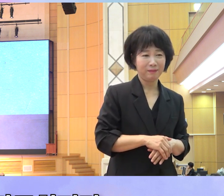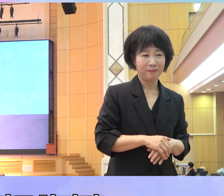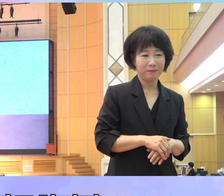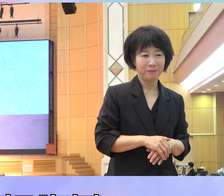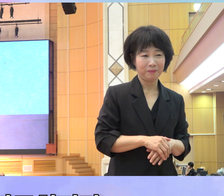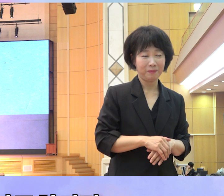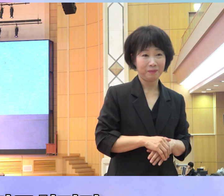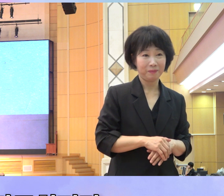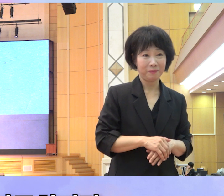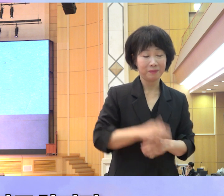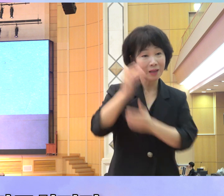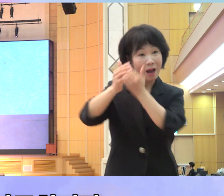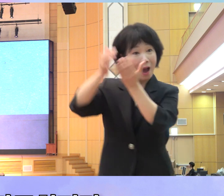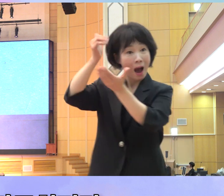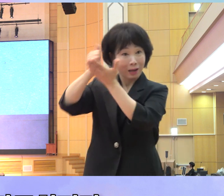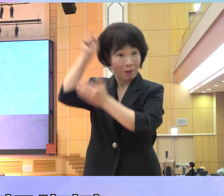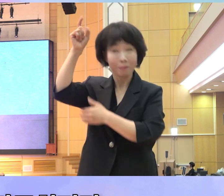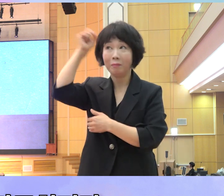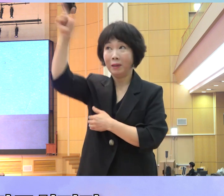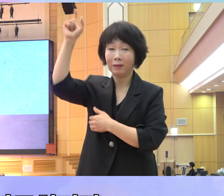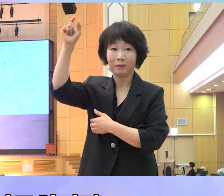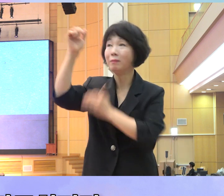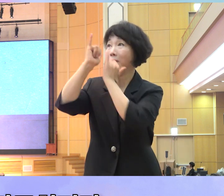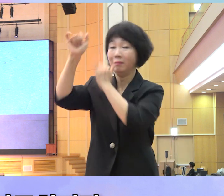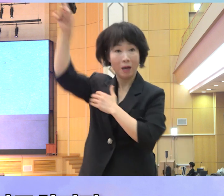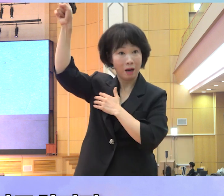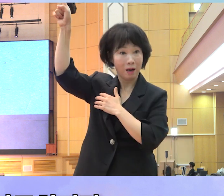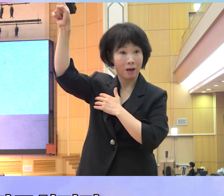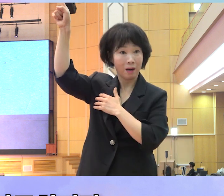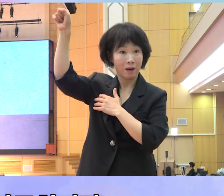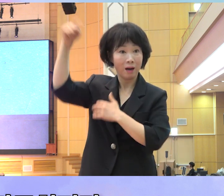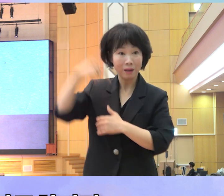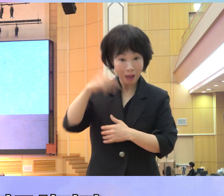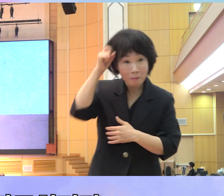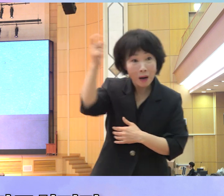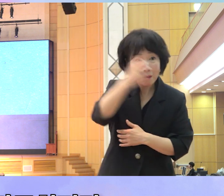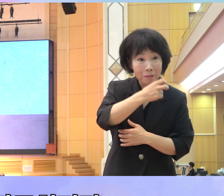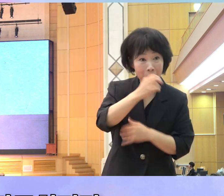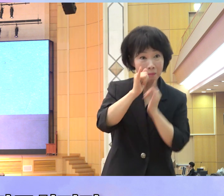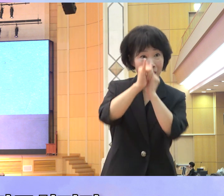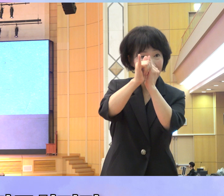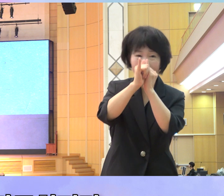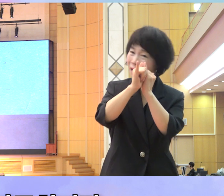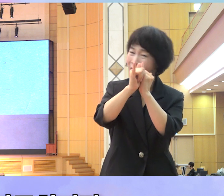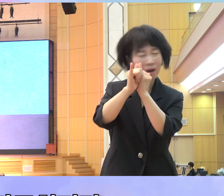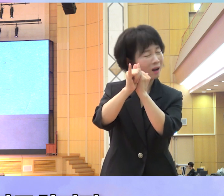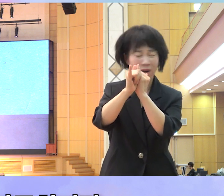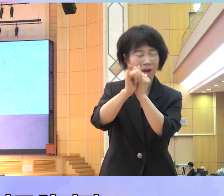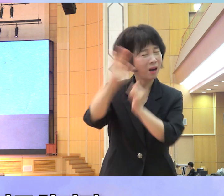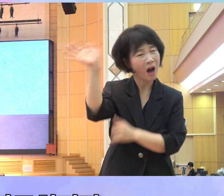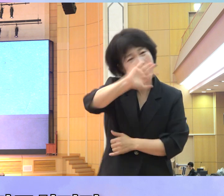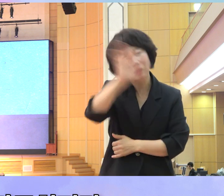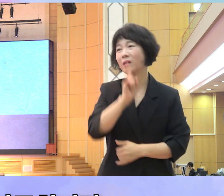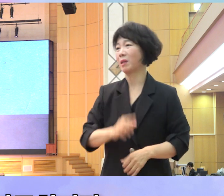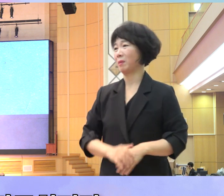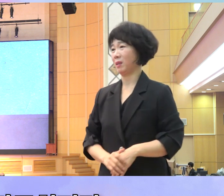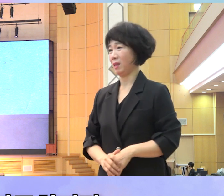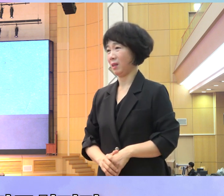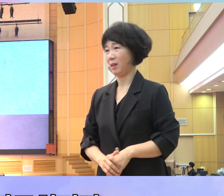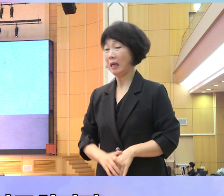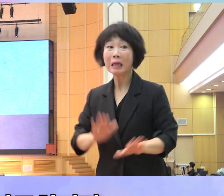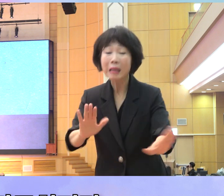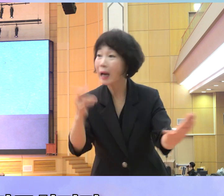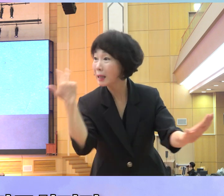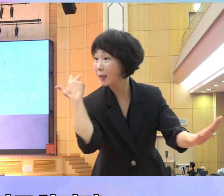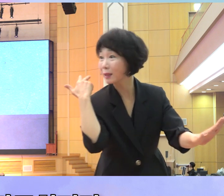하나님만이 위대하시죠. 그냥 나를 사용하고 계시는 것 뿐이지 나는 아무것도 안 해요. 결핍 많은, 제가 저번